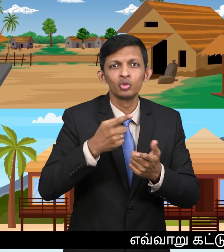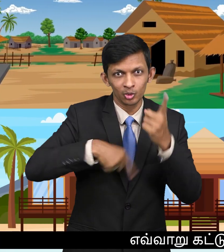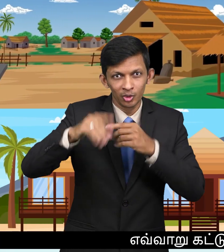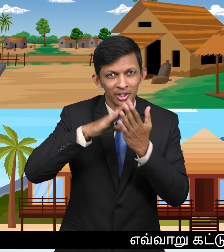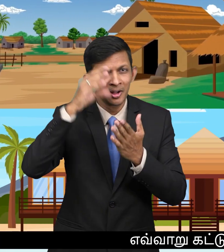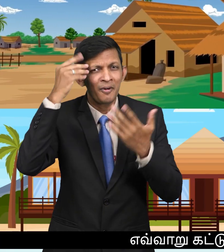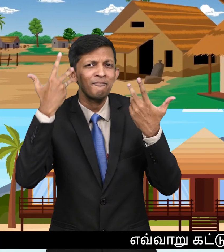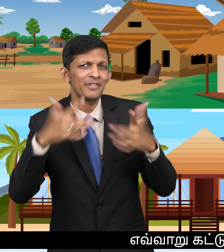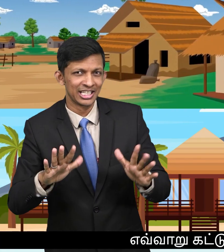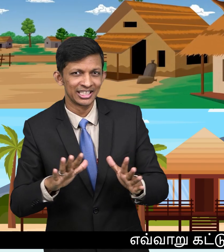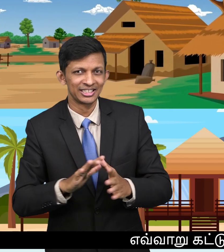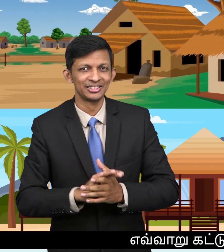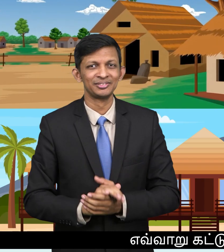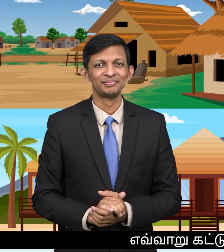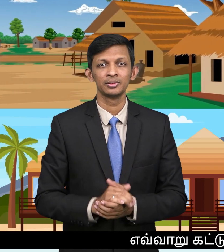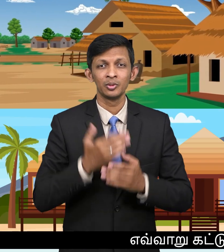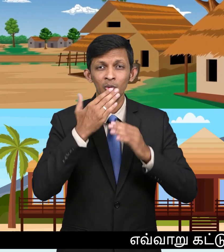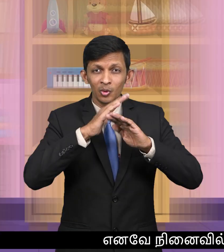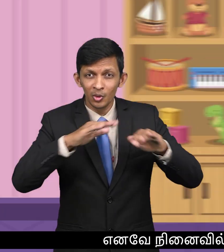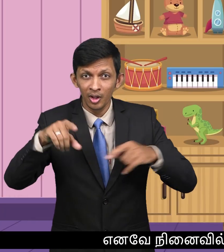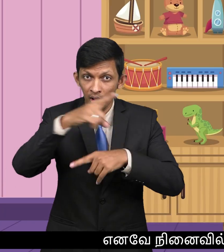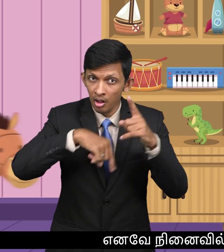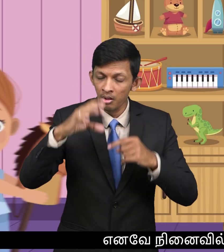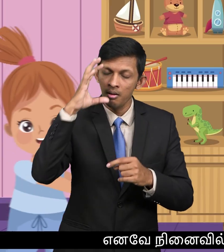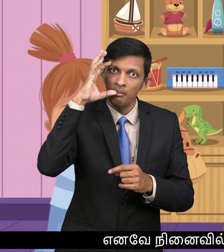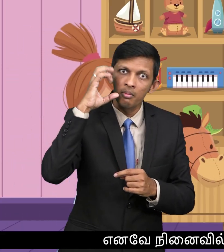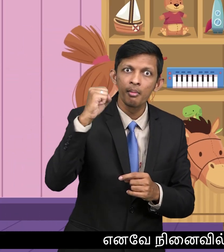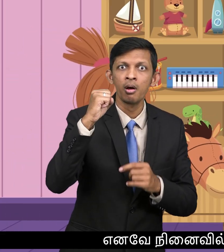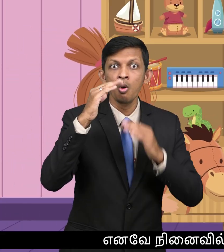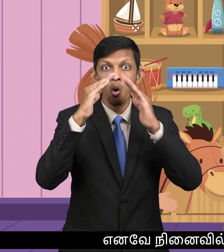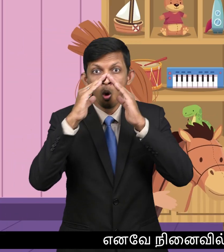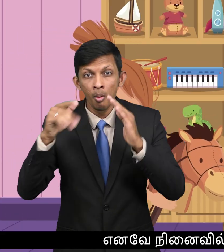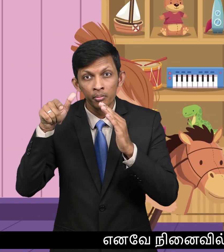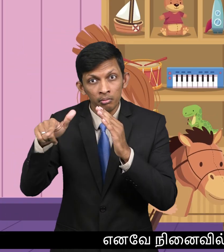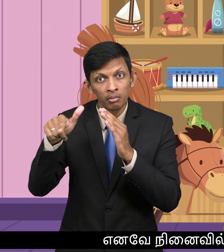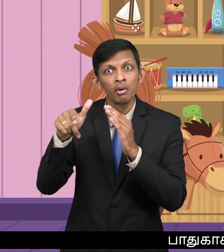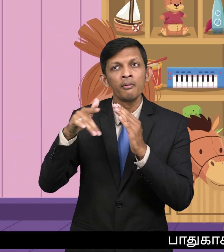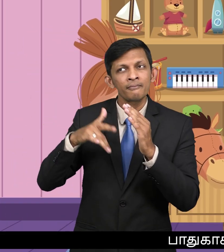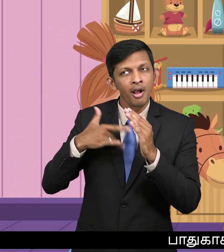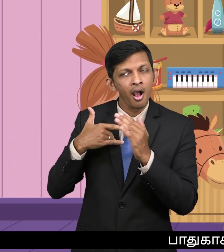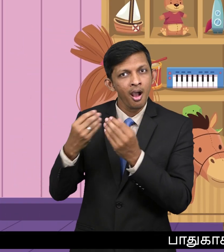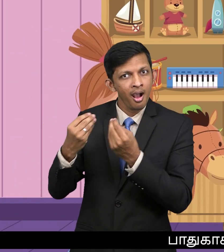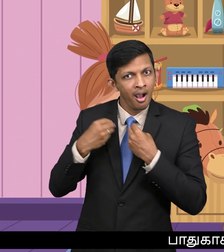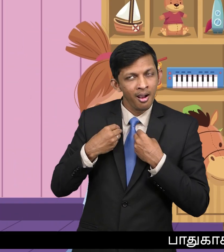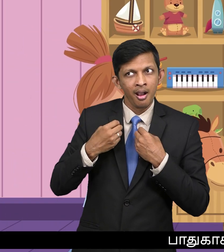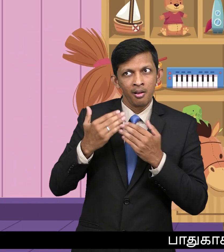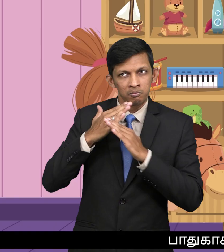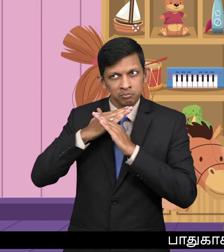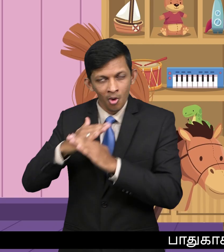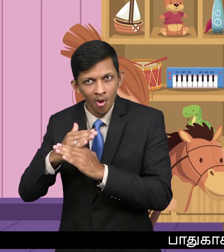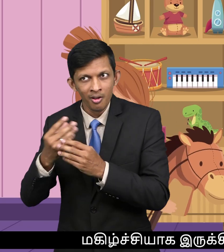வீடுகளை எவ்வாறு கட்டுகிறார்கள் என்பதை கற்றுக்கொண்டோம். எனவே நினைவில் வைத்துக் கொள்ளுங்கள் குழந்தைகளே, வீடு என்பது